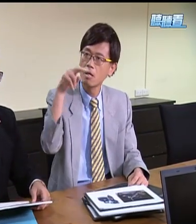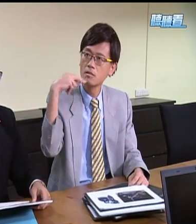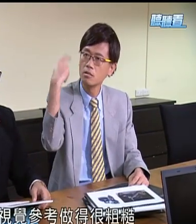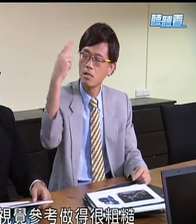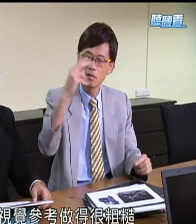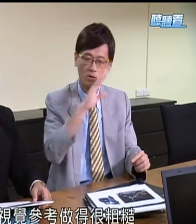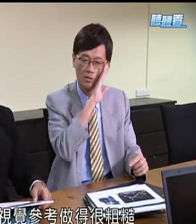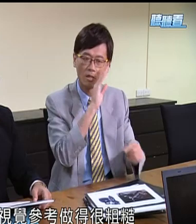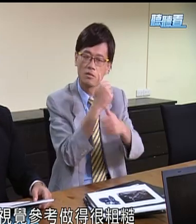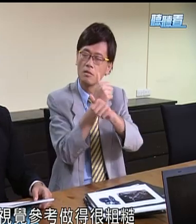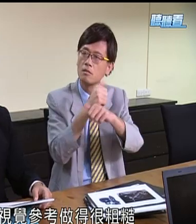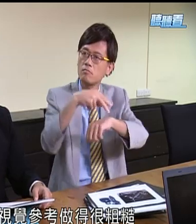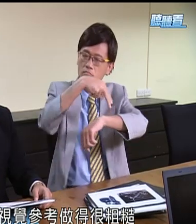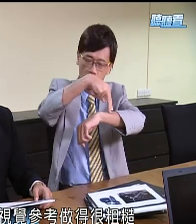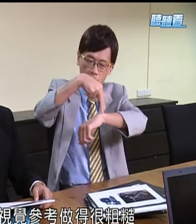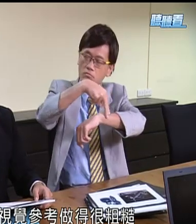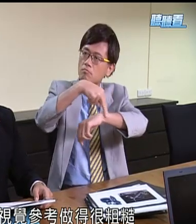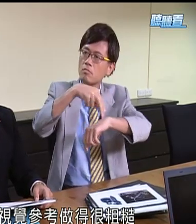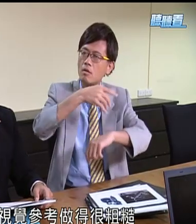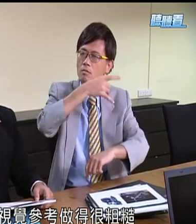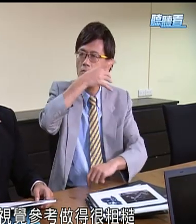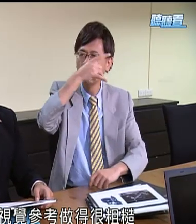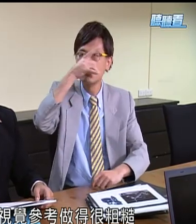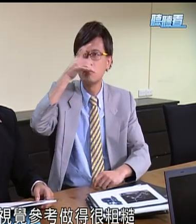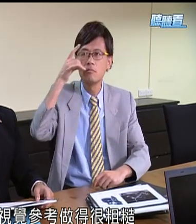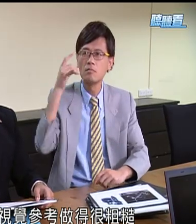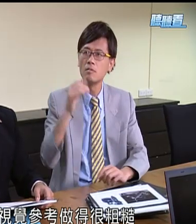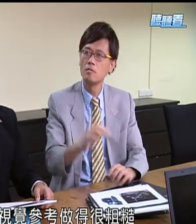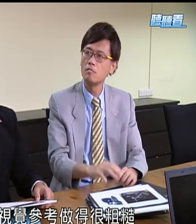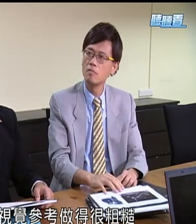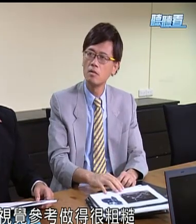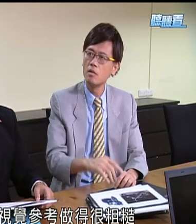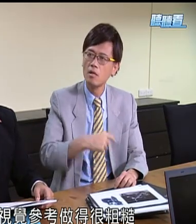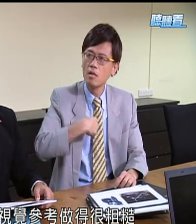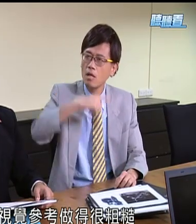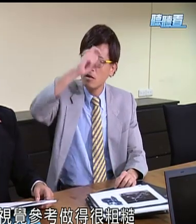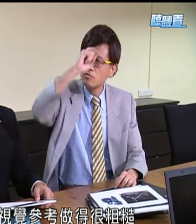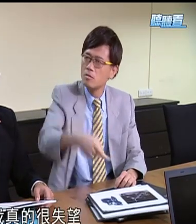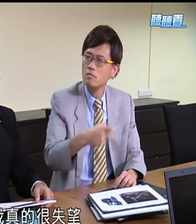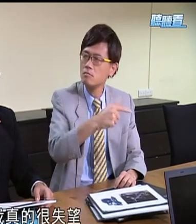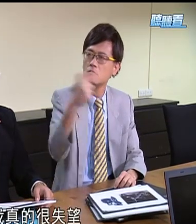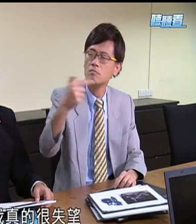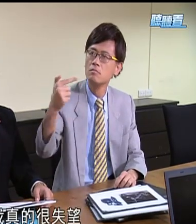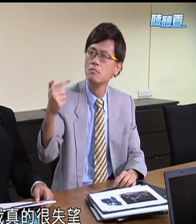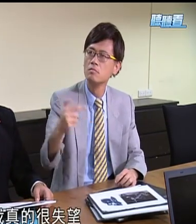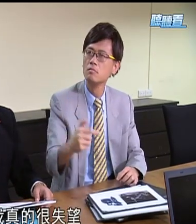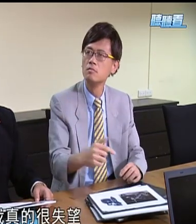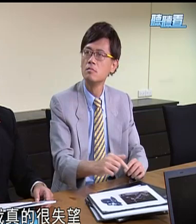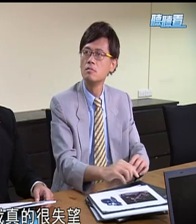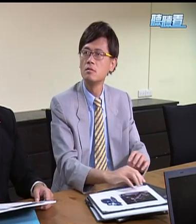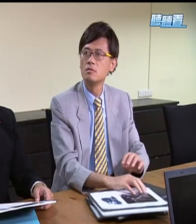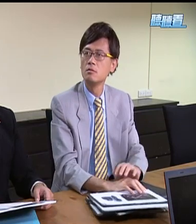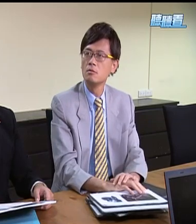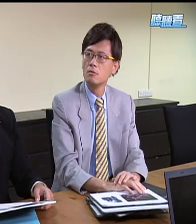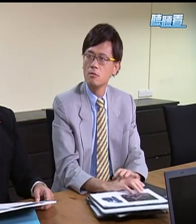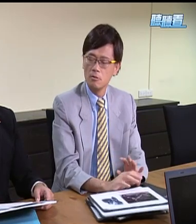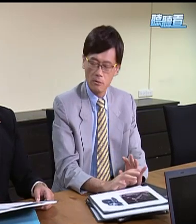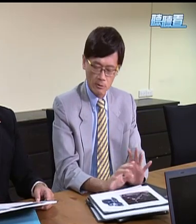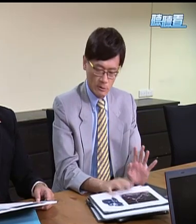你们呢，这个视觉参考做得很粗糙，我真的很失望。